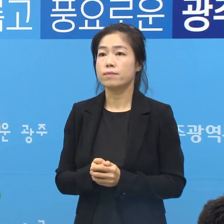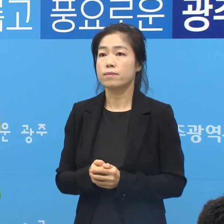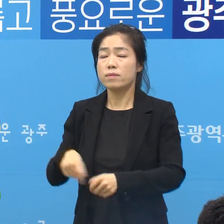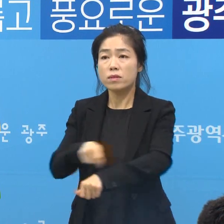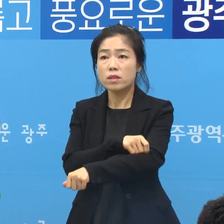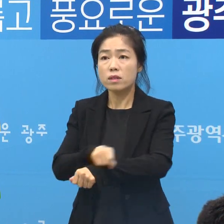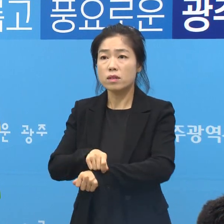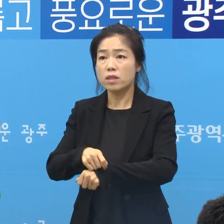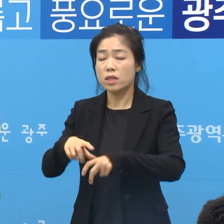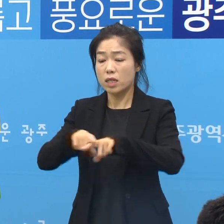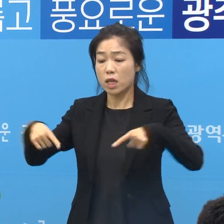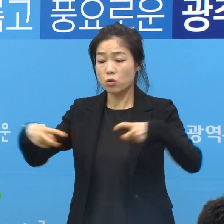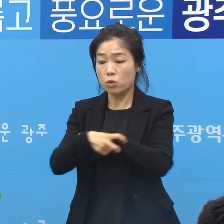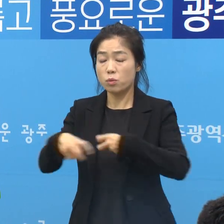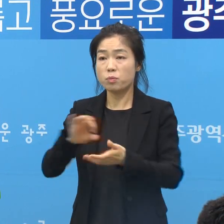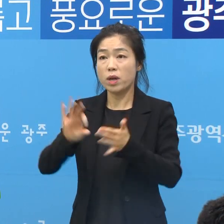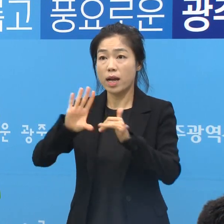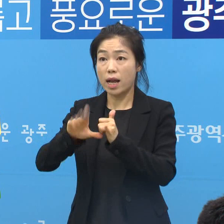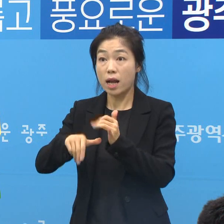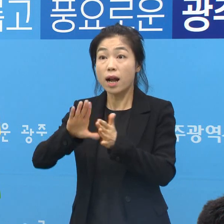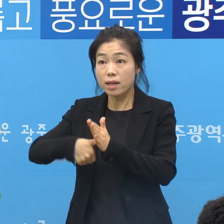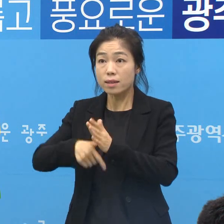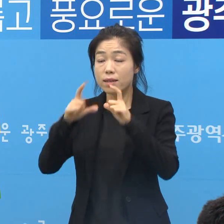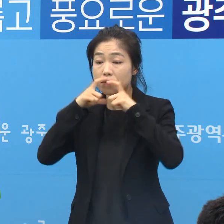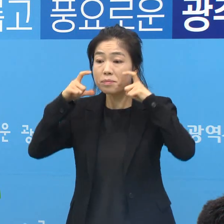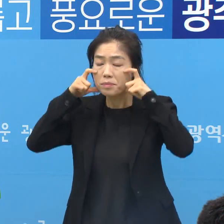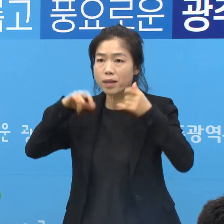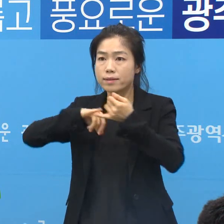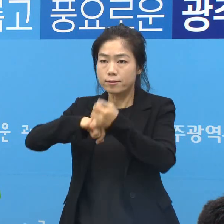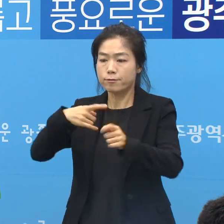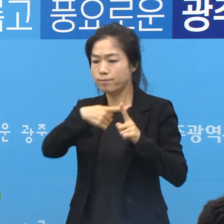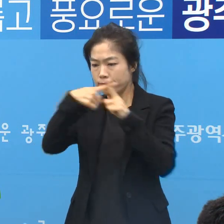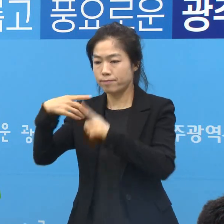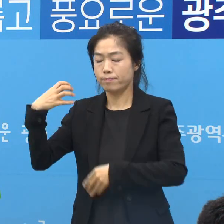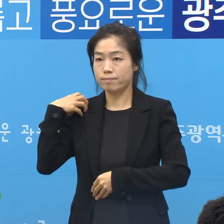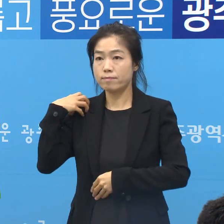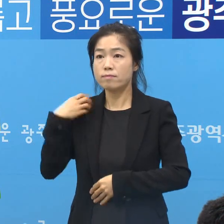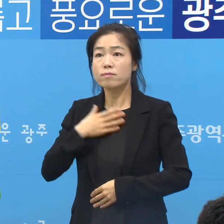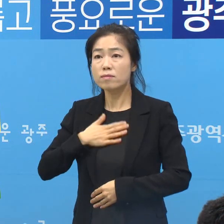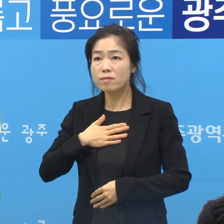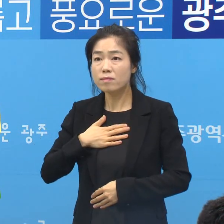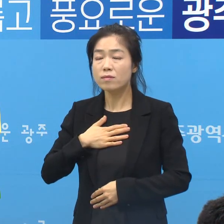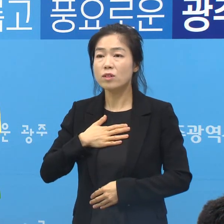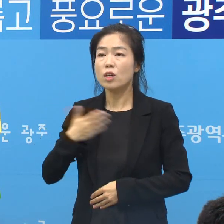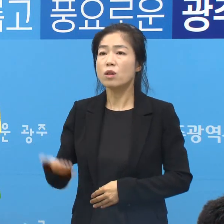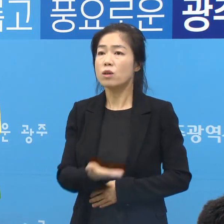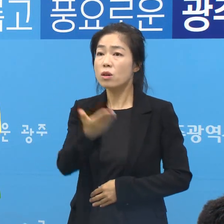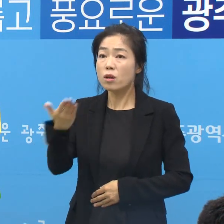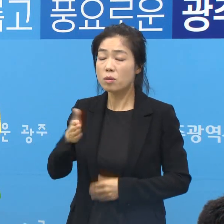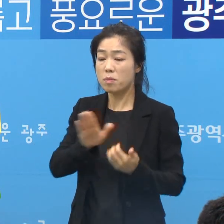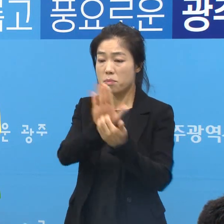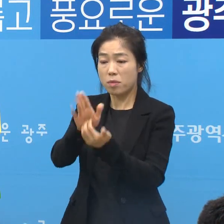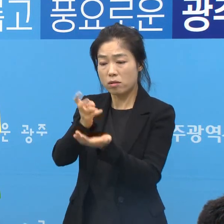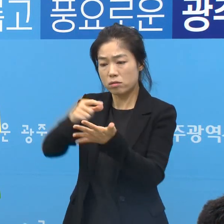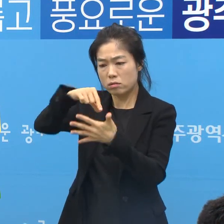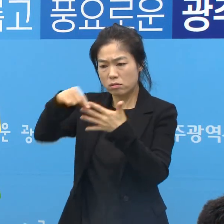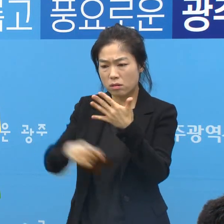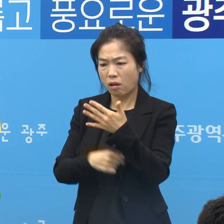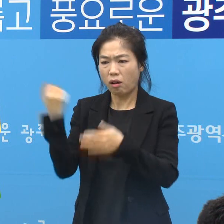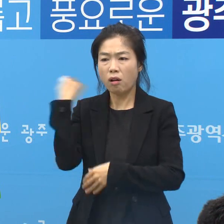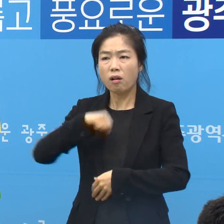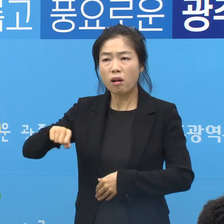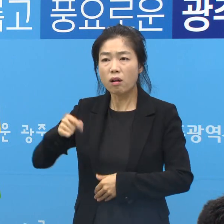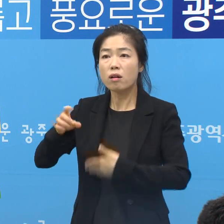특히 대중교통 이용 시 마스크 착용은 의무입니다. 시민들의 방역수칙이 지켜지지